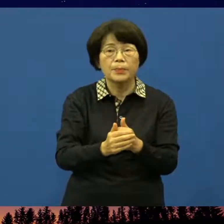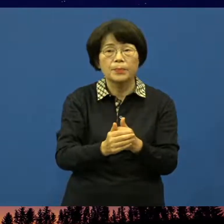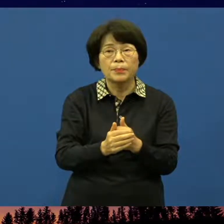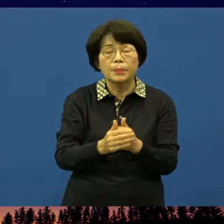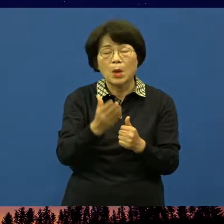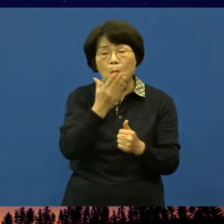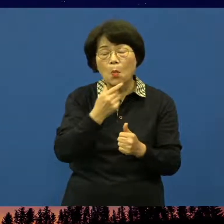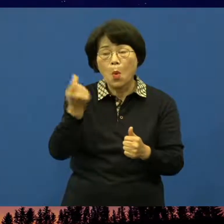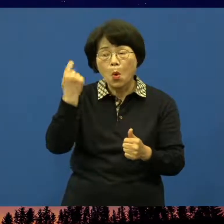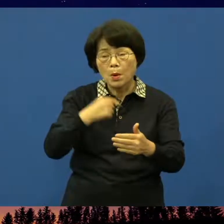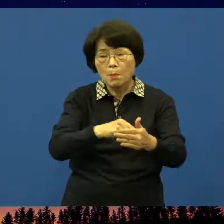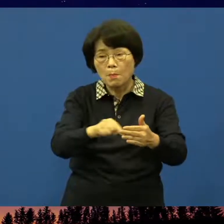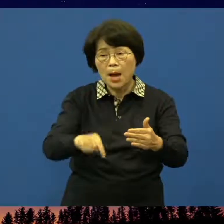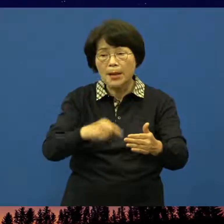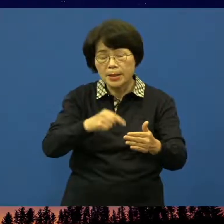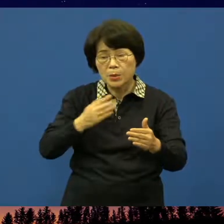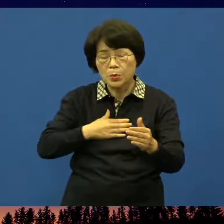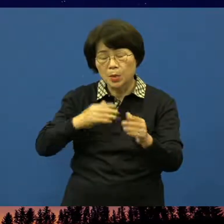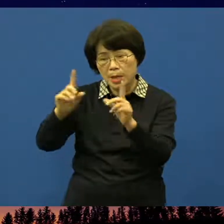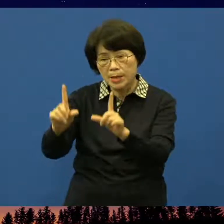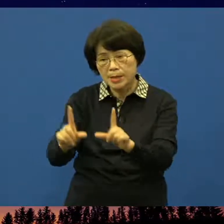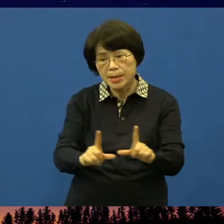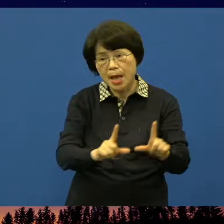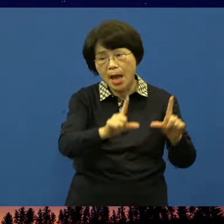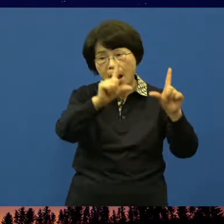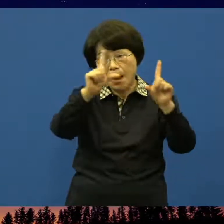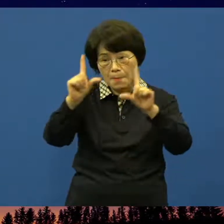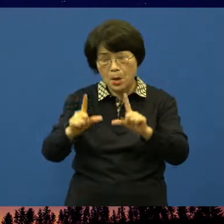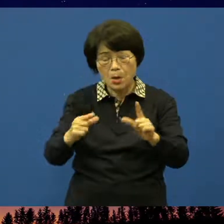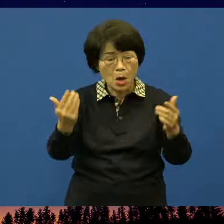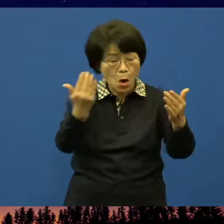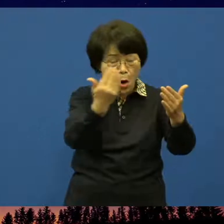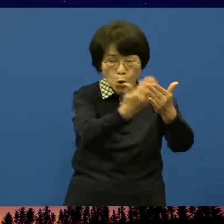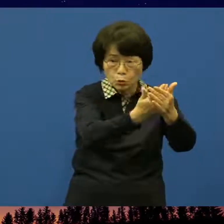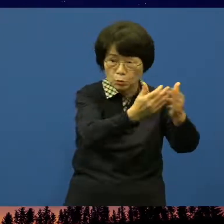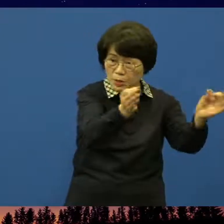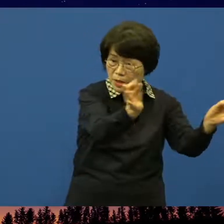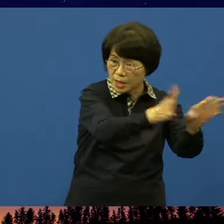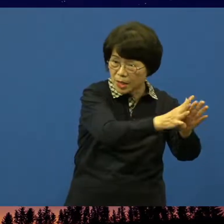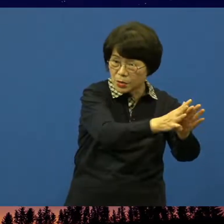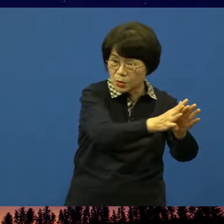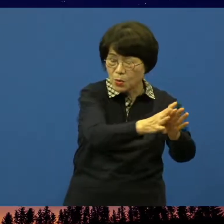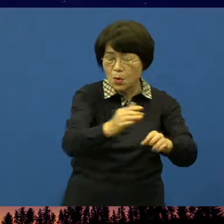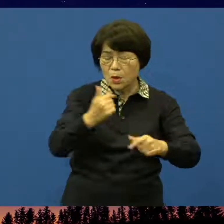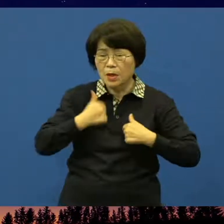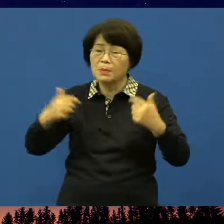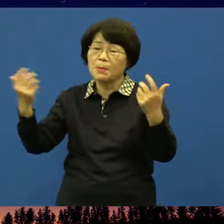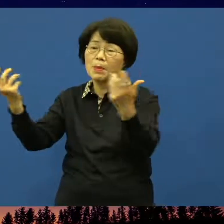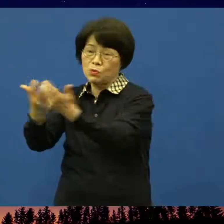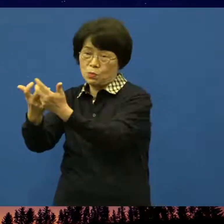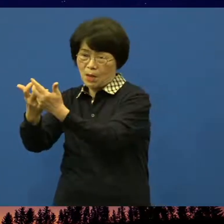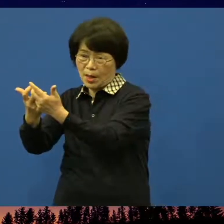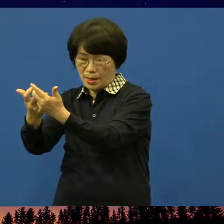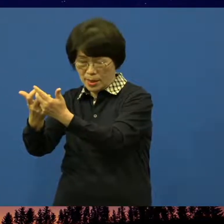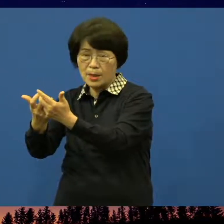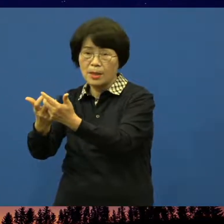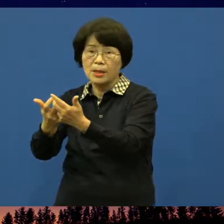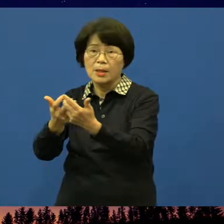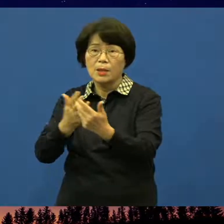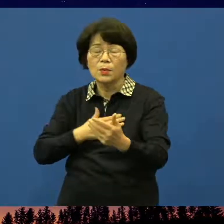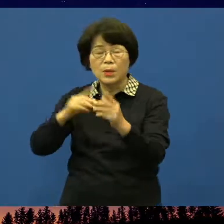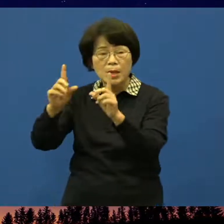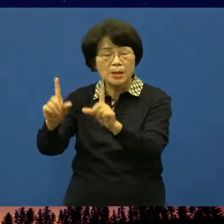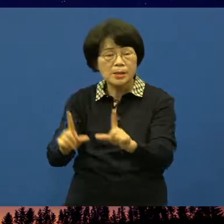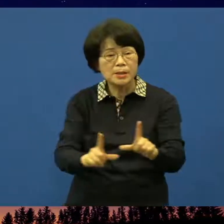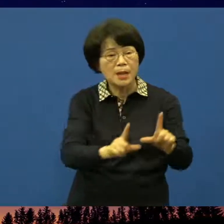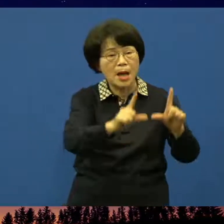그러니까 복음 안에서 우리의 삶이 되면 이제 더 이상 어둠이 물러가는 것입니다. 기쁨이 충만합니다. 네. 여러분 삶의